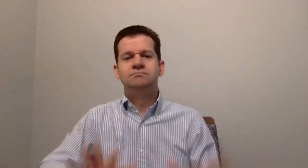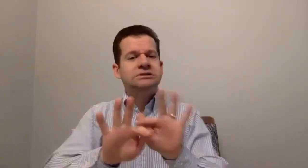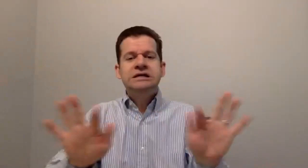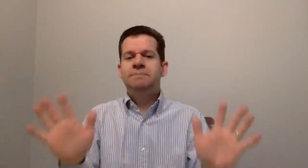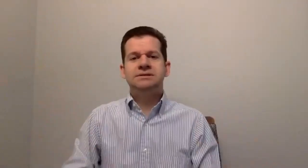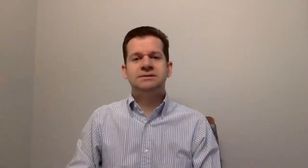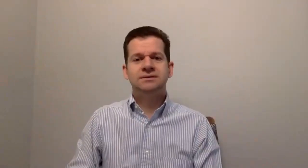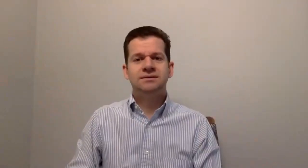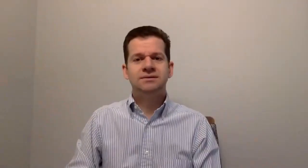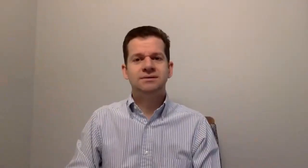Simples.